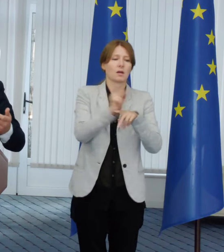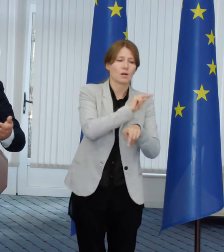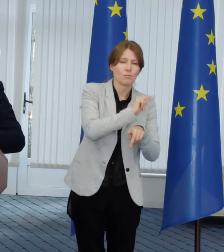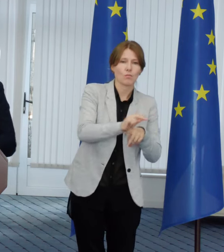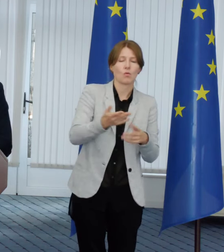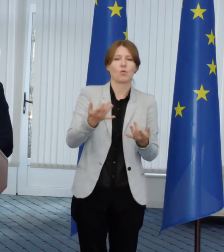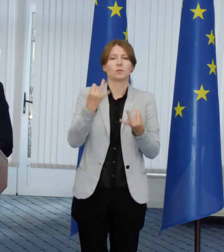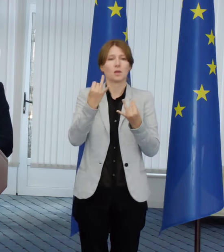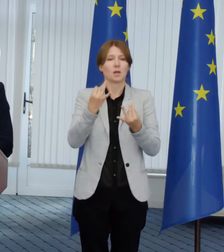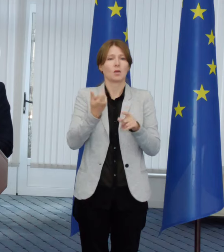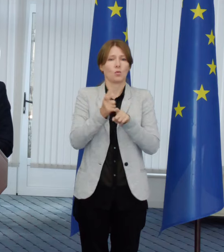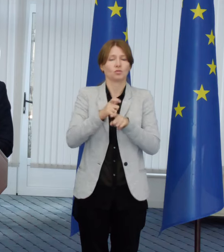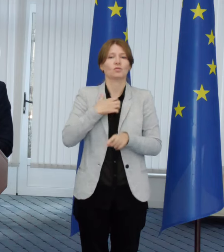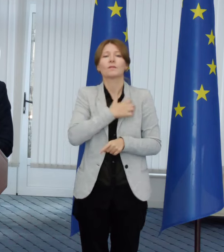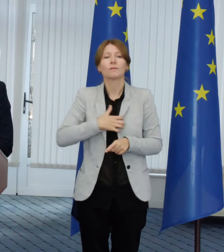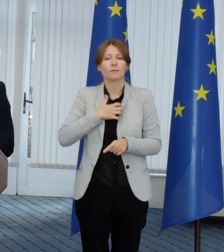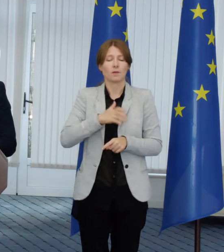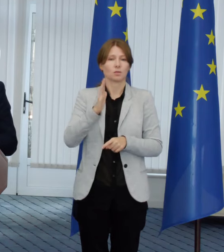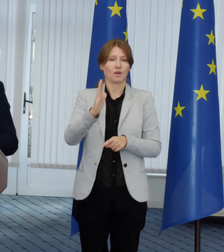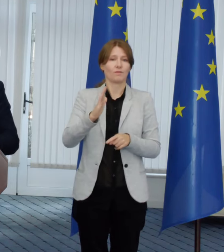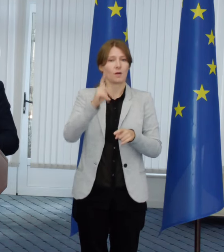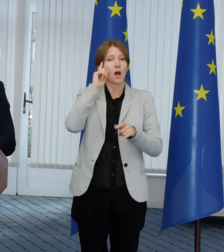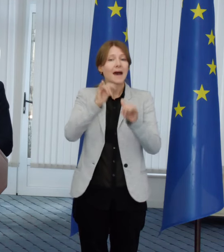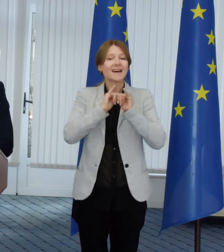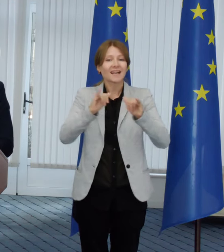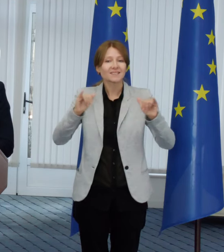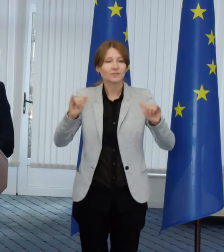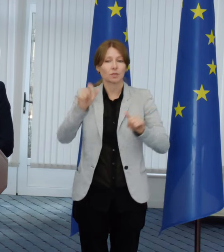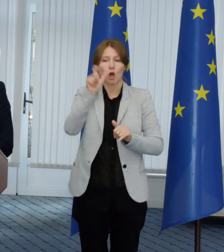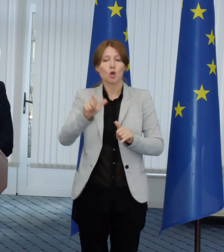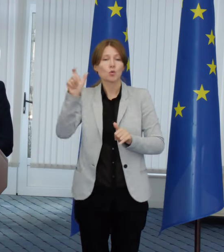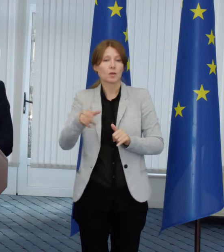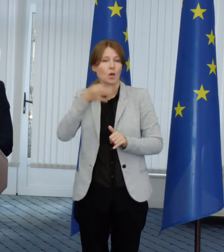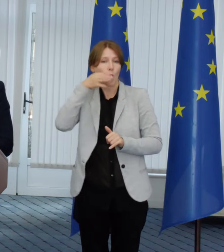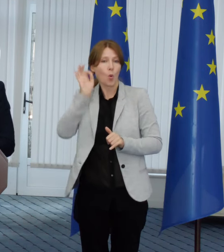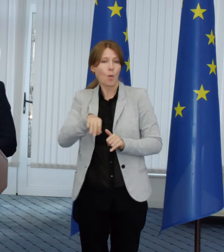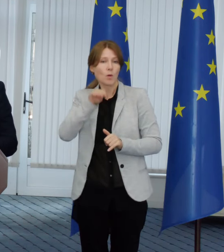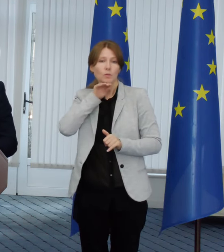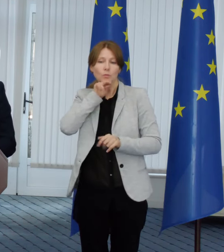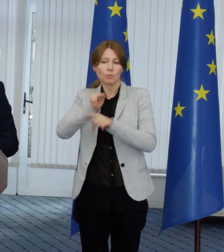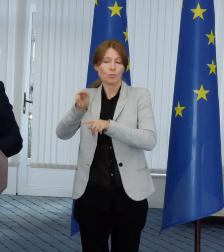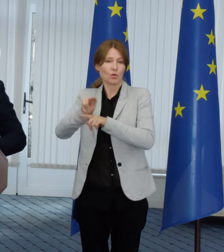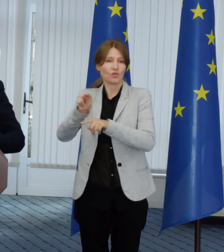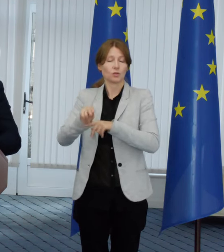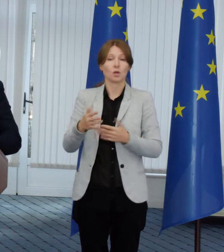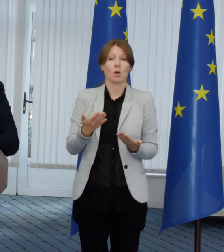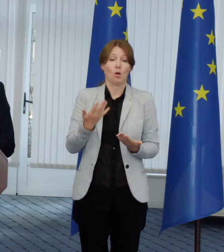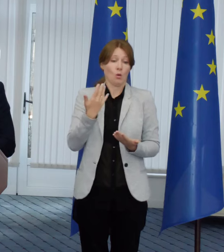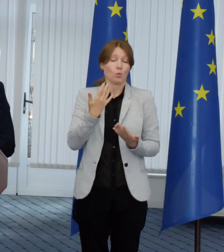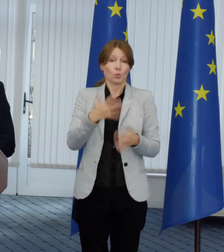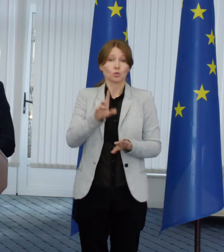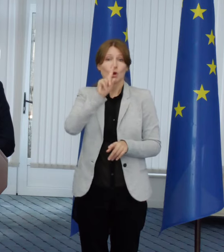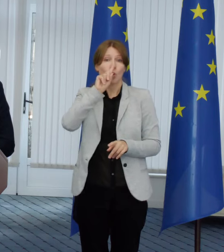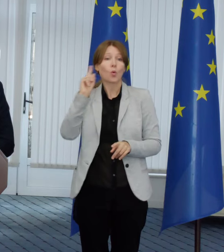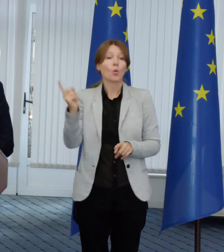reparații și, foarte important, în dezvoltarea competențelor colegilor noștri, un an de zile, chiar dacă am,